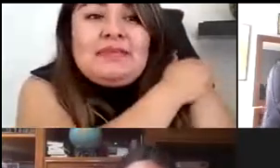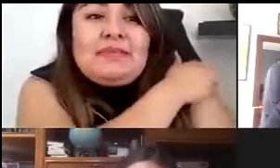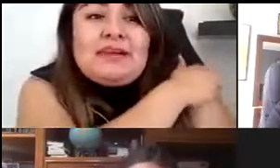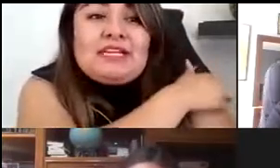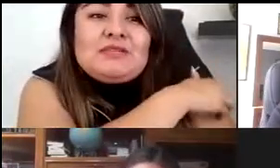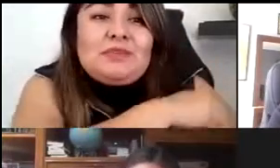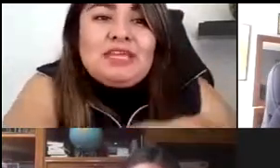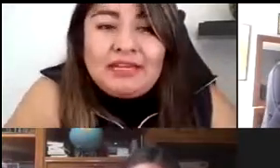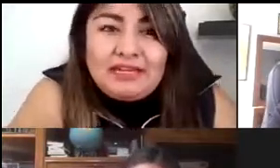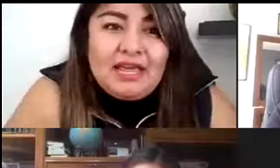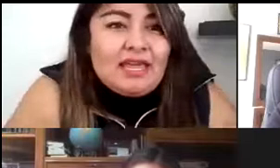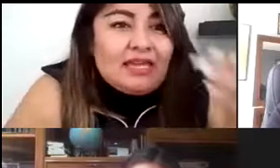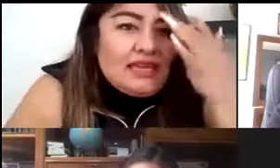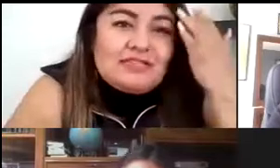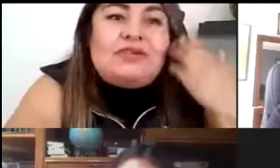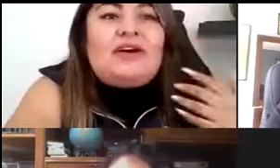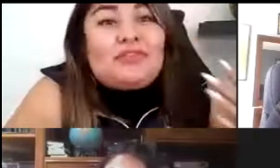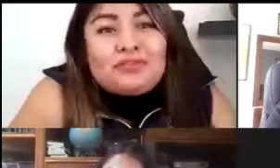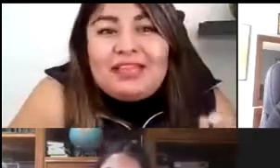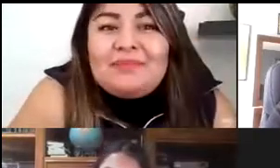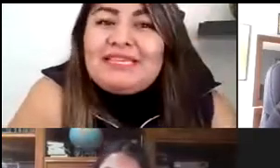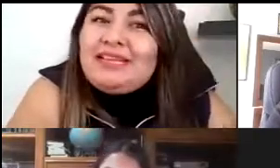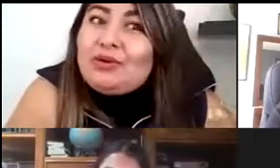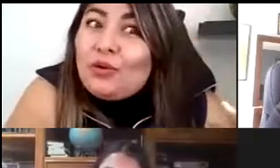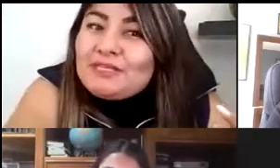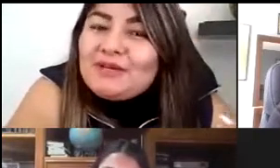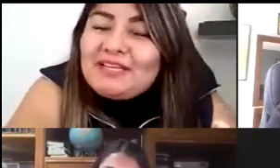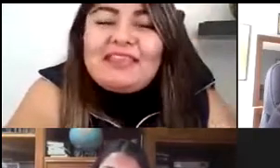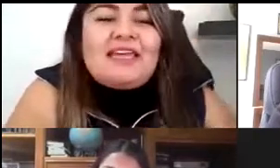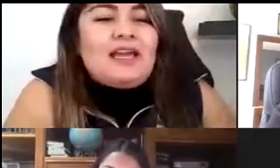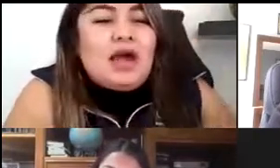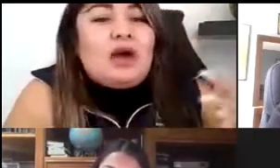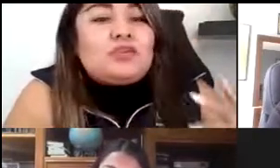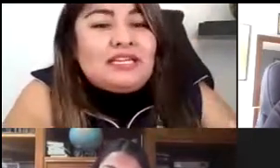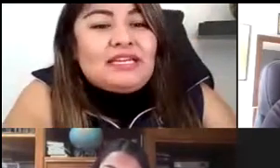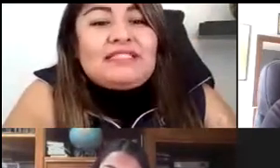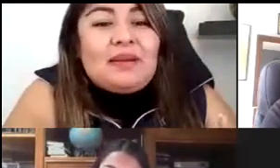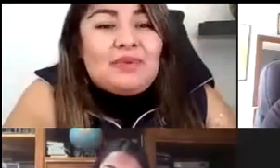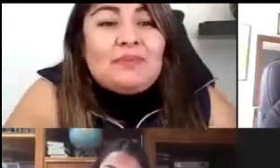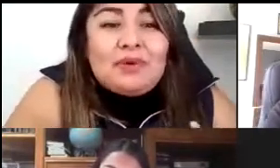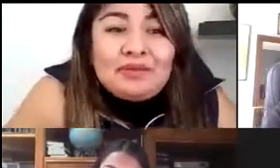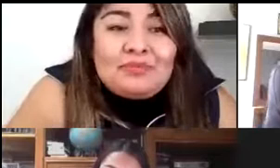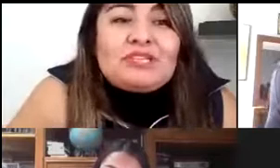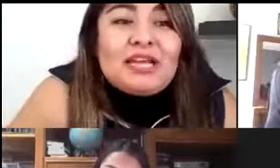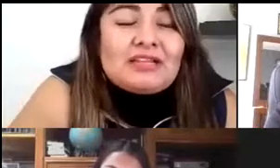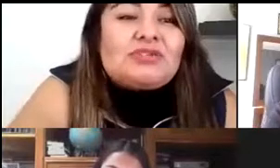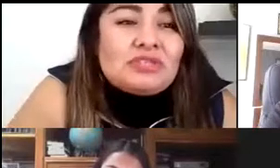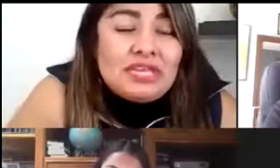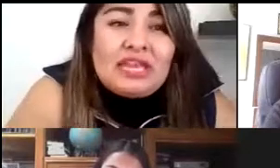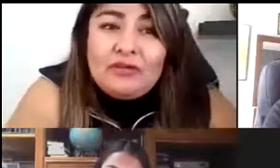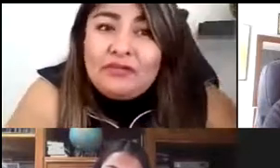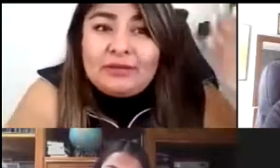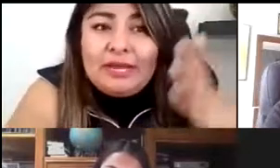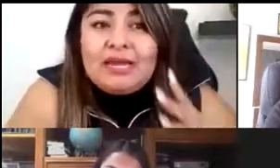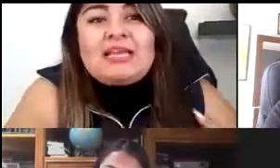nadie más podía dártela, y eso afortunadamente no es verdad. A ustedes también pueden buscar su